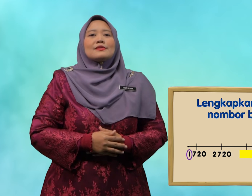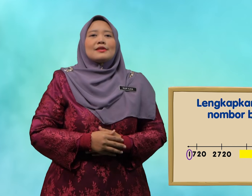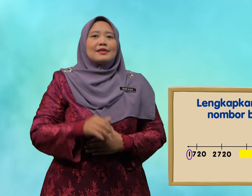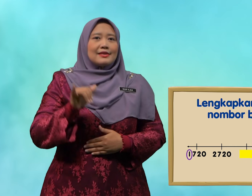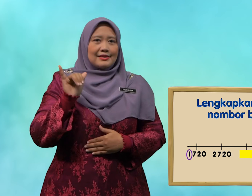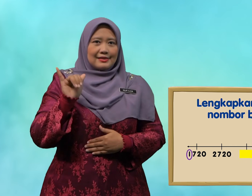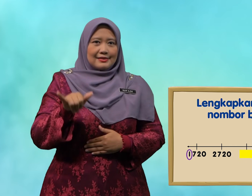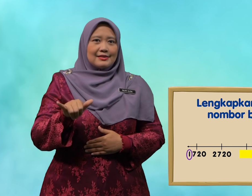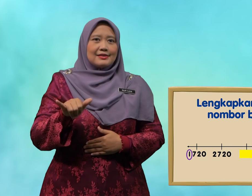ya